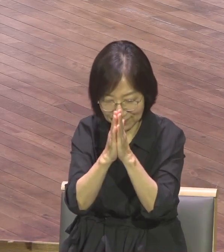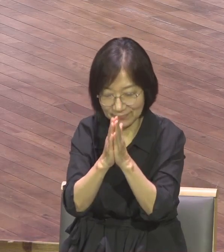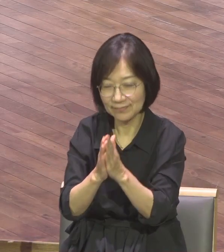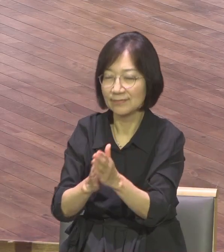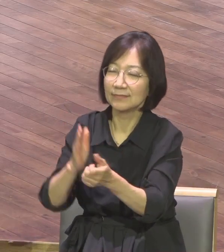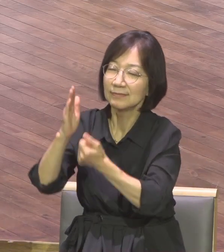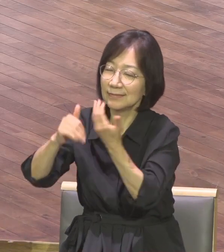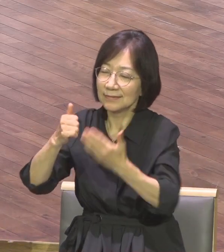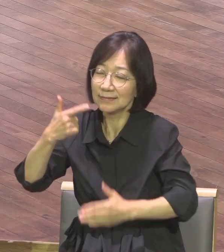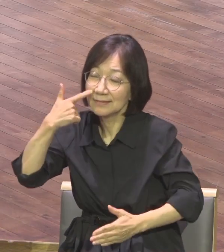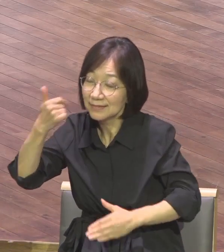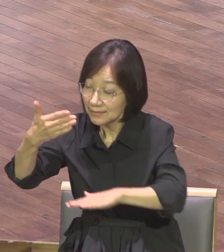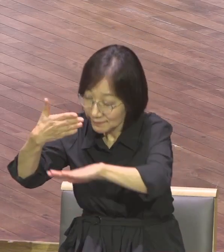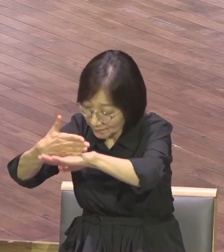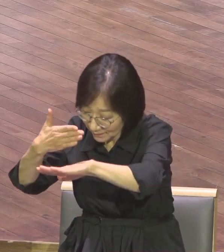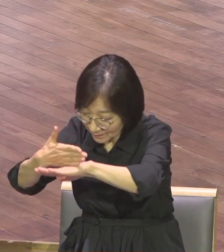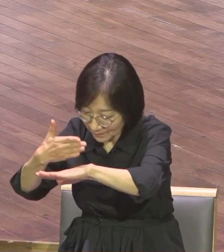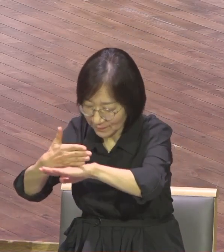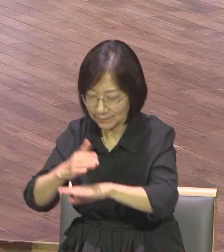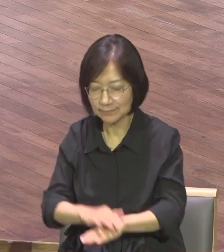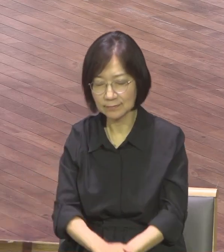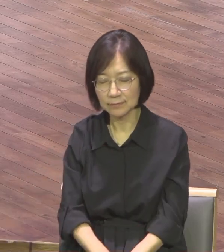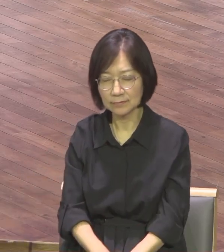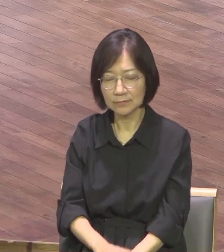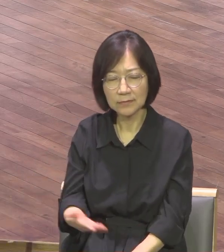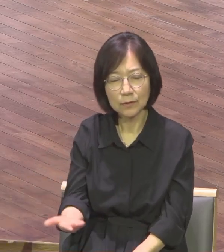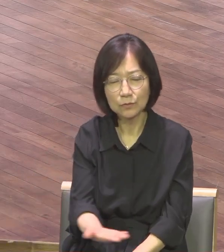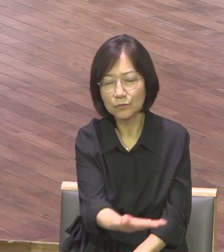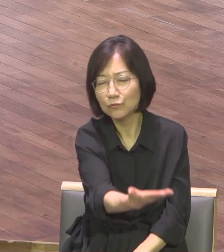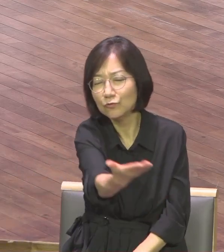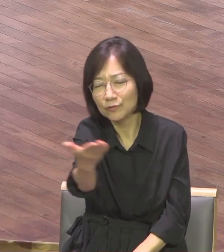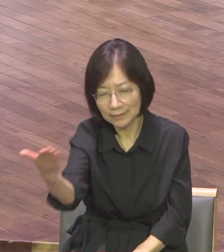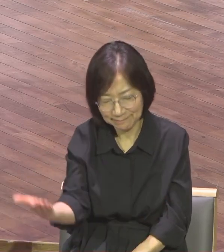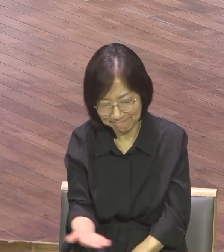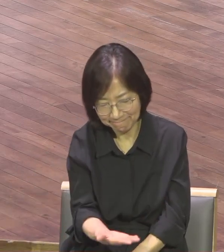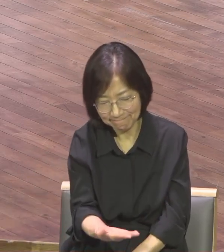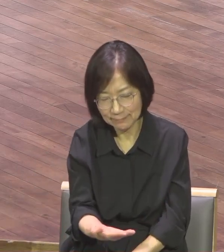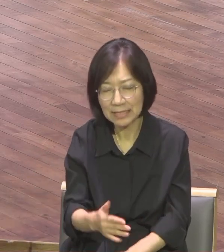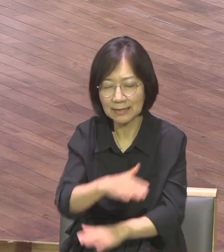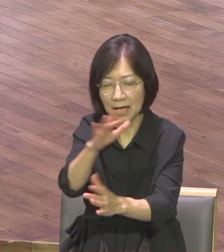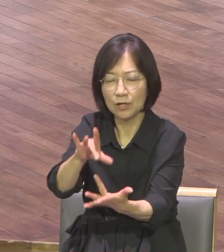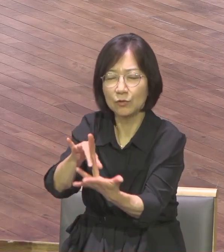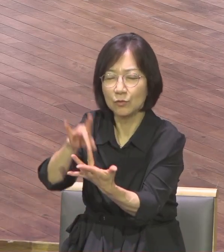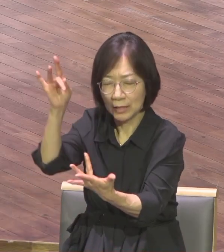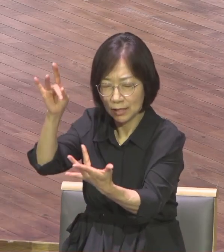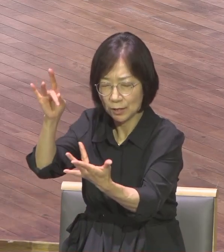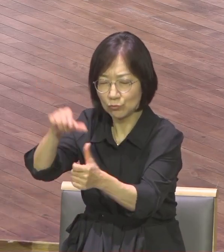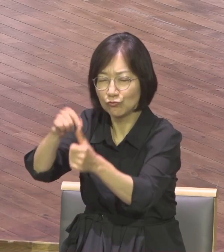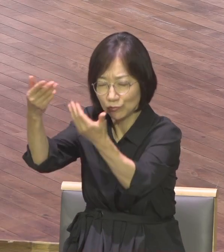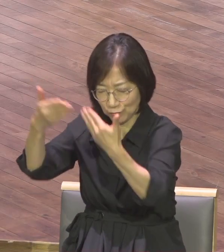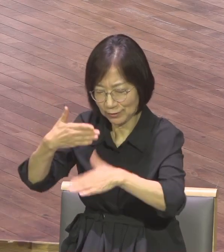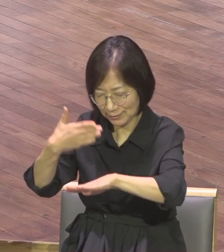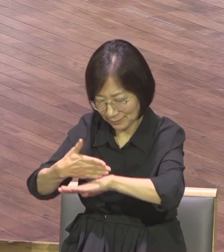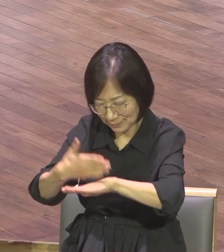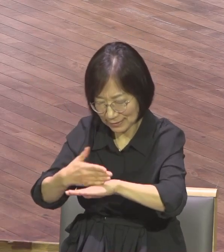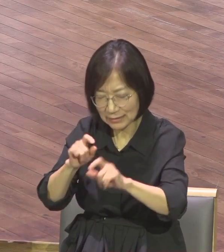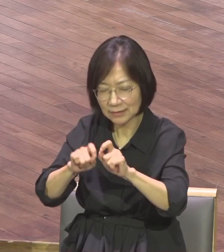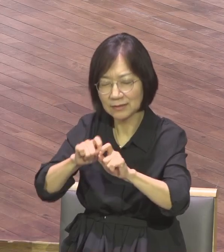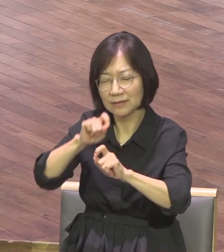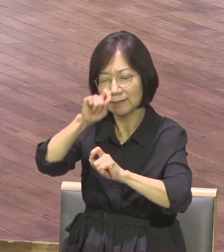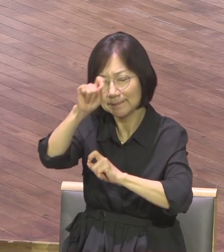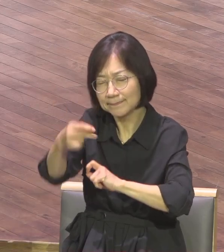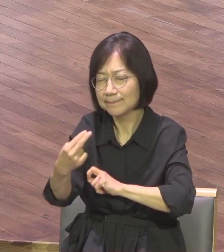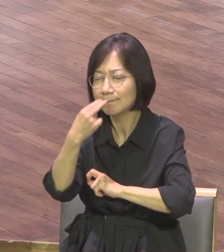아버지 하나님 감사합니다. 우리를 택하여 주신 것 감사합니다. 우리에게 영원한 생명 주신 것